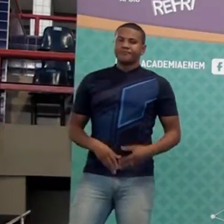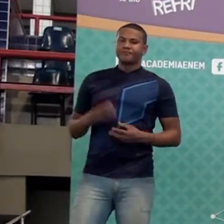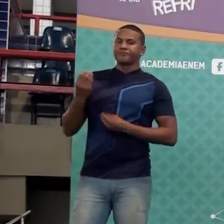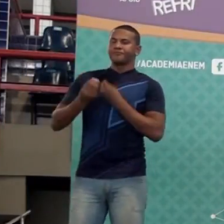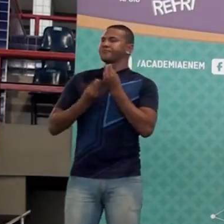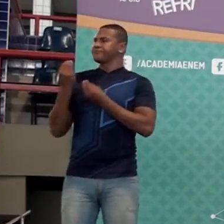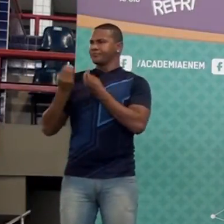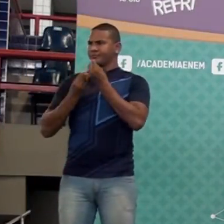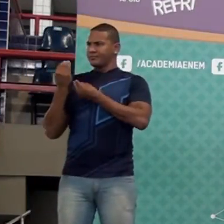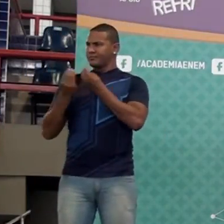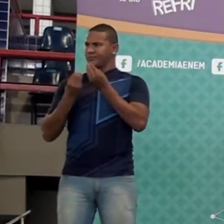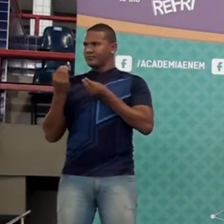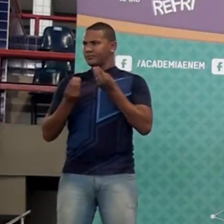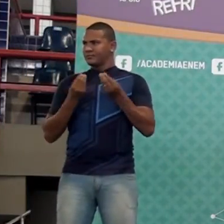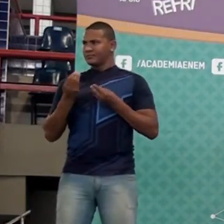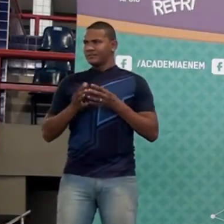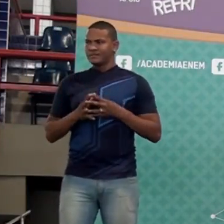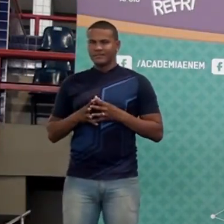funciona aqui?